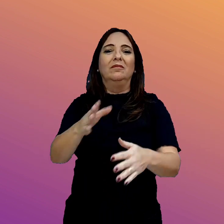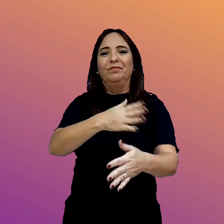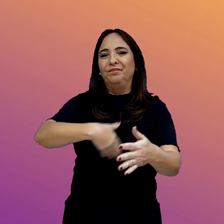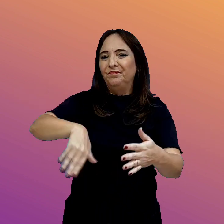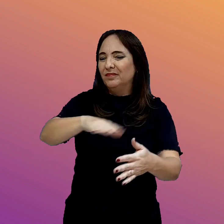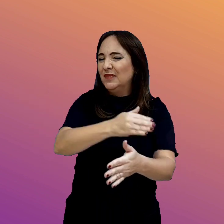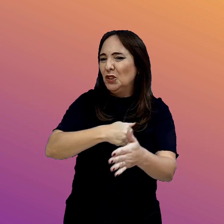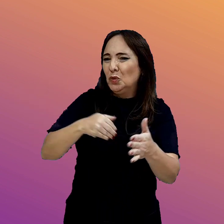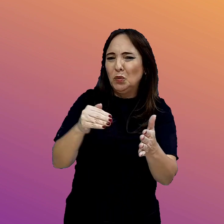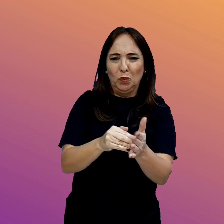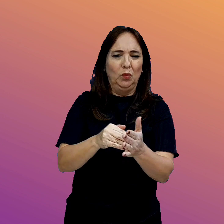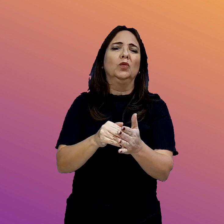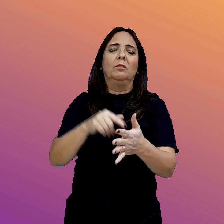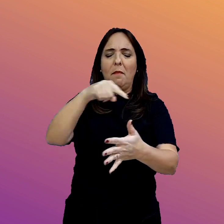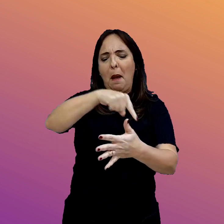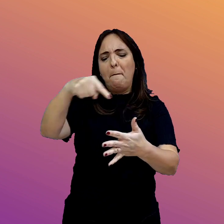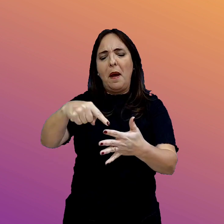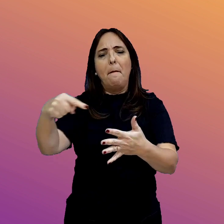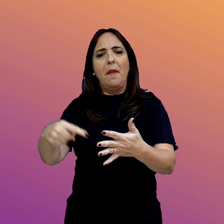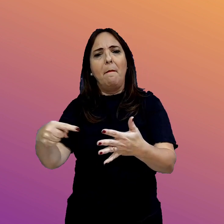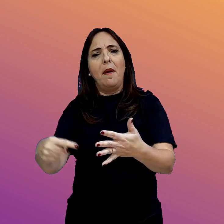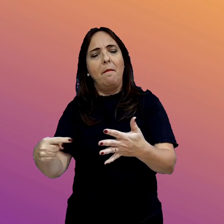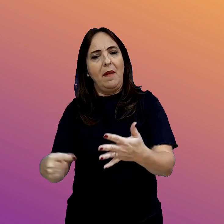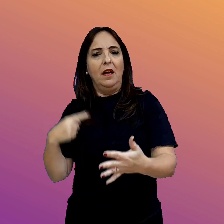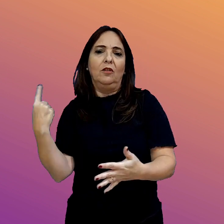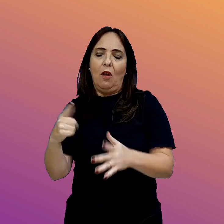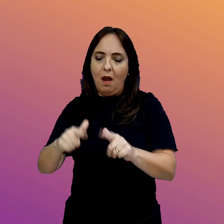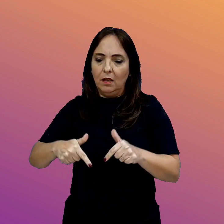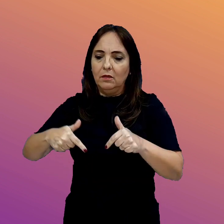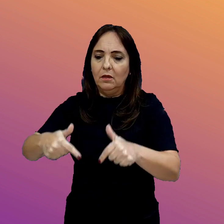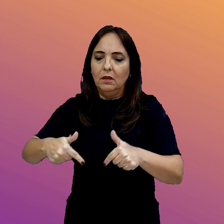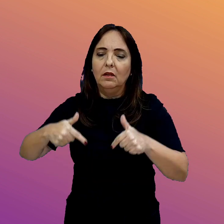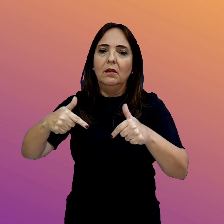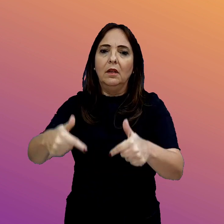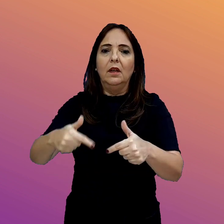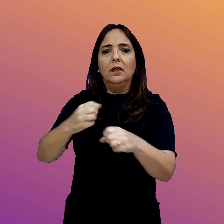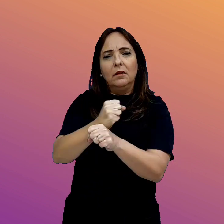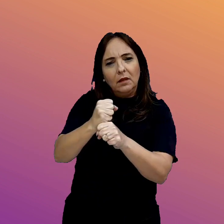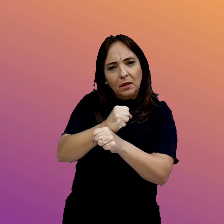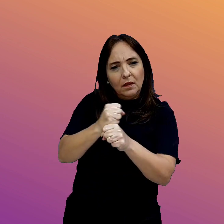Então, é um lastro muito grande aí de atuação e temos